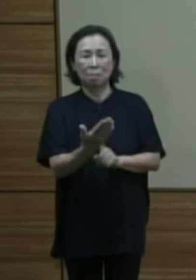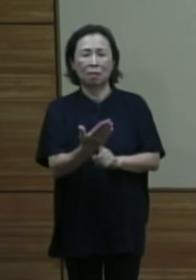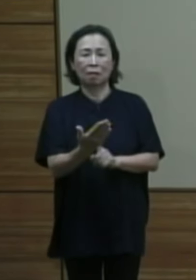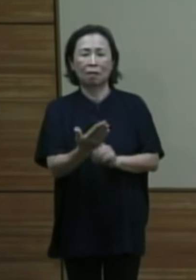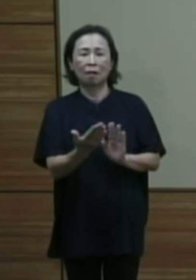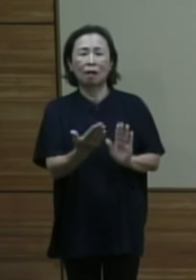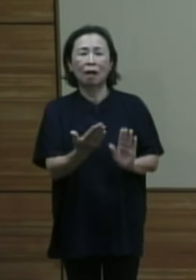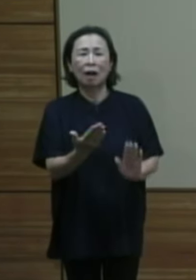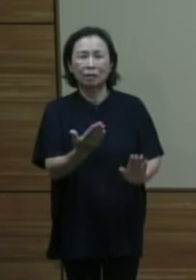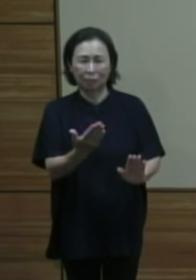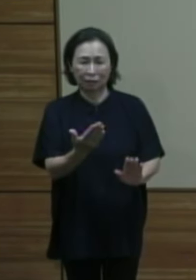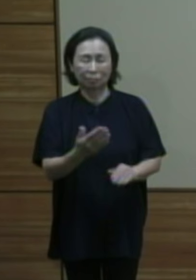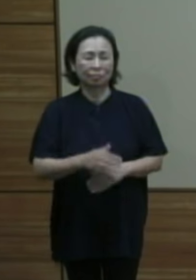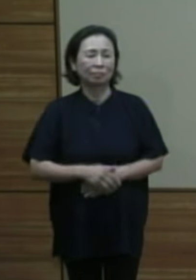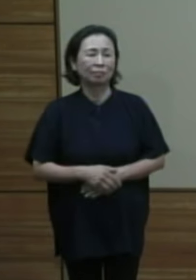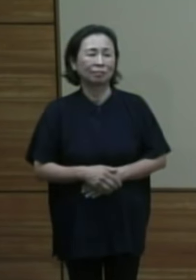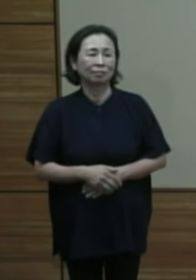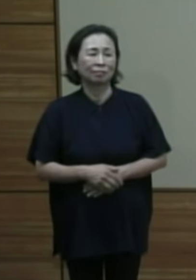適宜